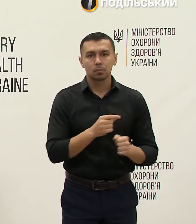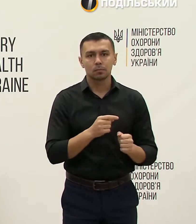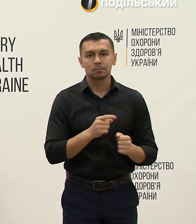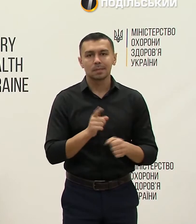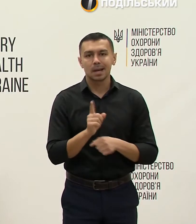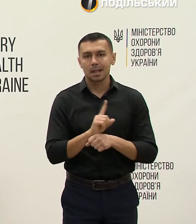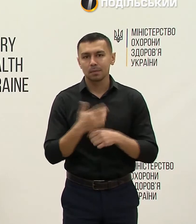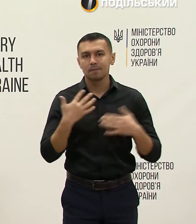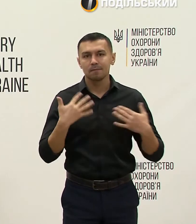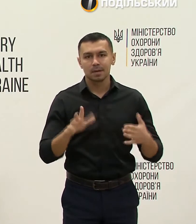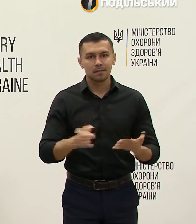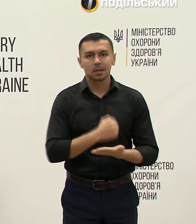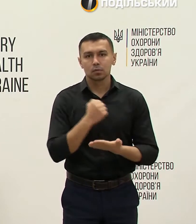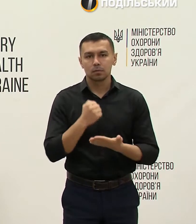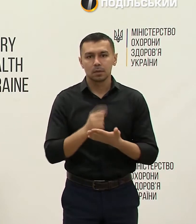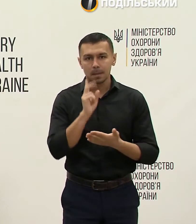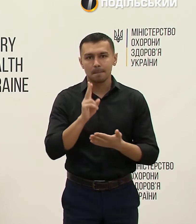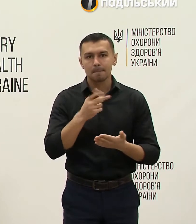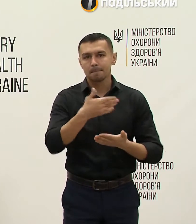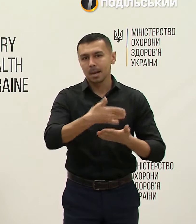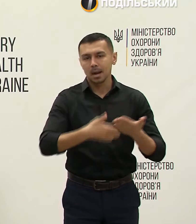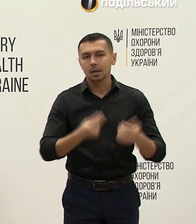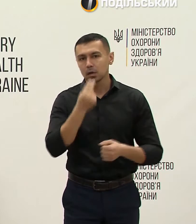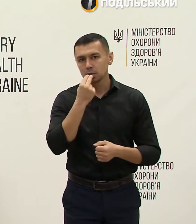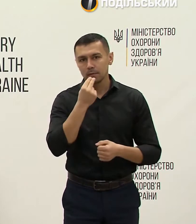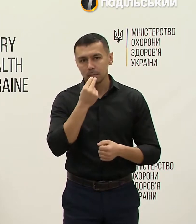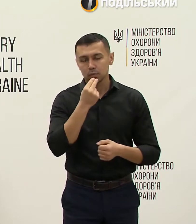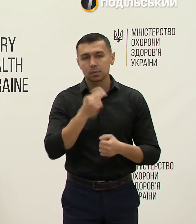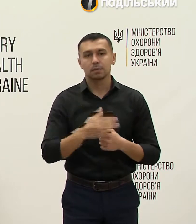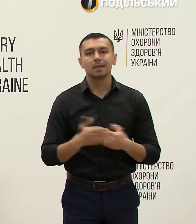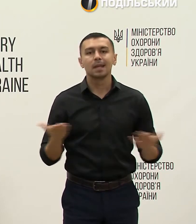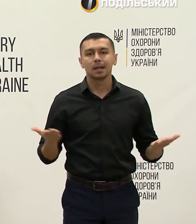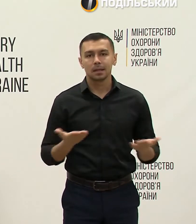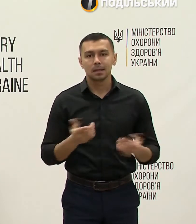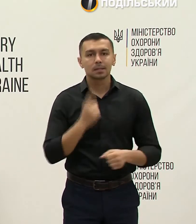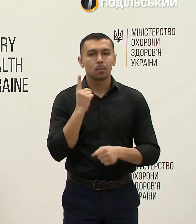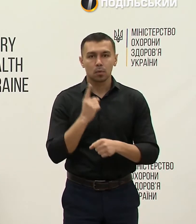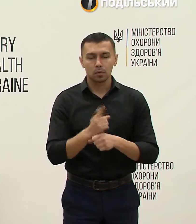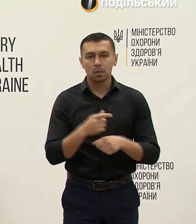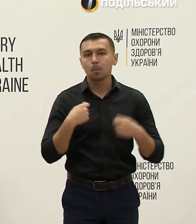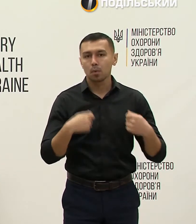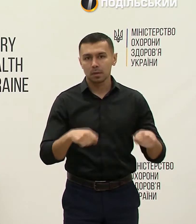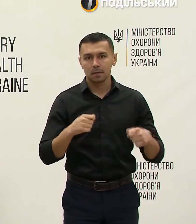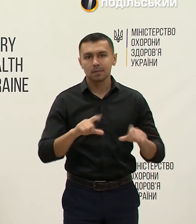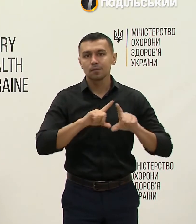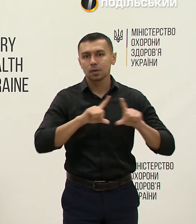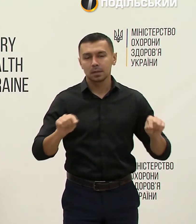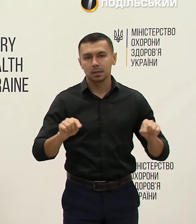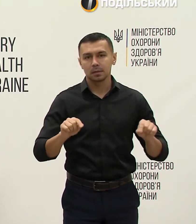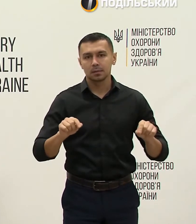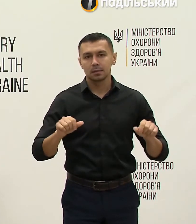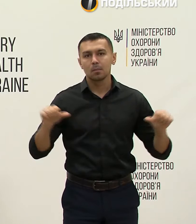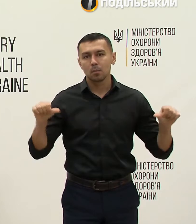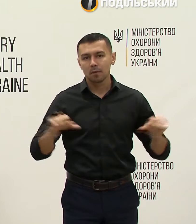регламенті вже встановлено і перелік харчових продуктів, які заборонено продавати в шкільних буфетах,